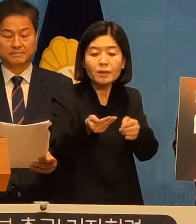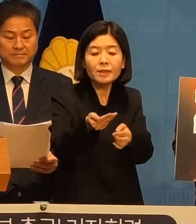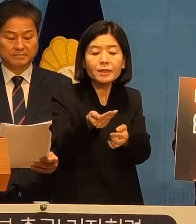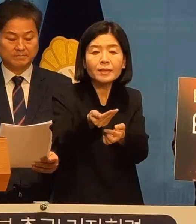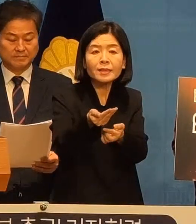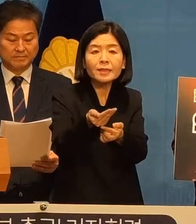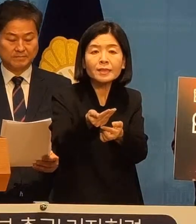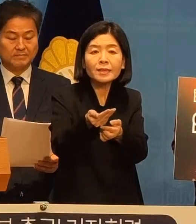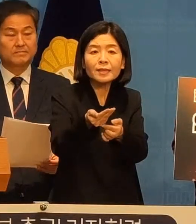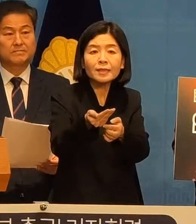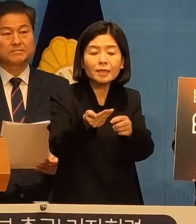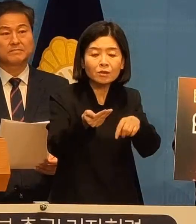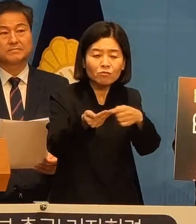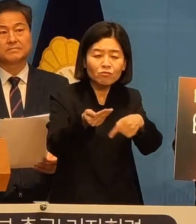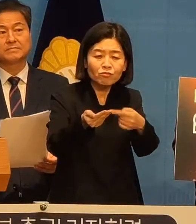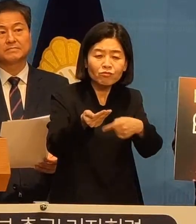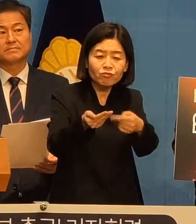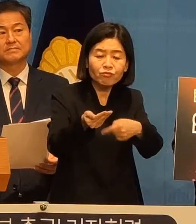있는 스크류들이